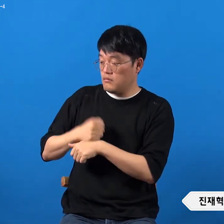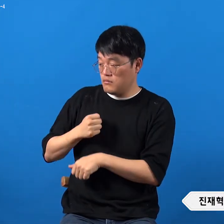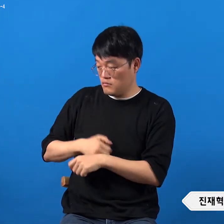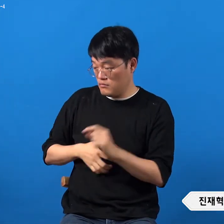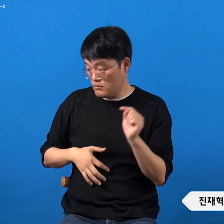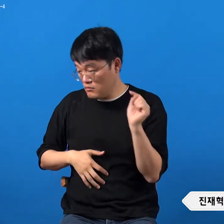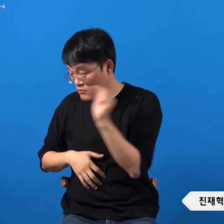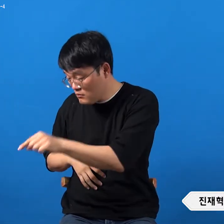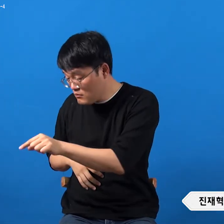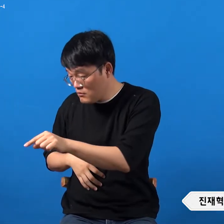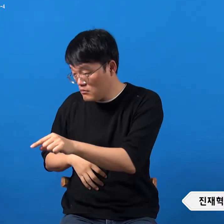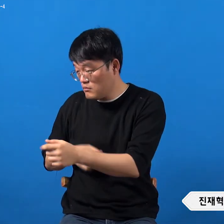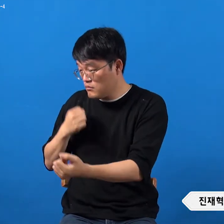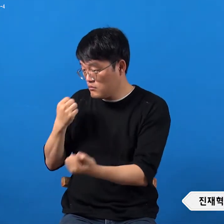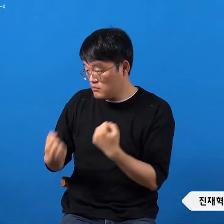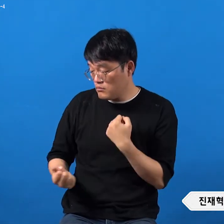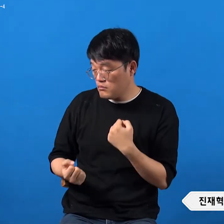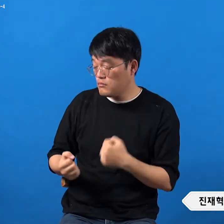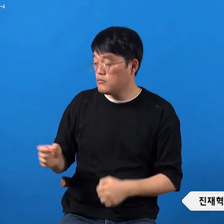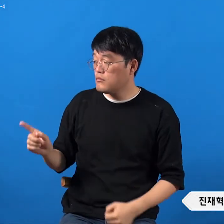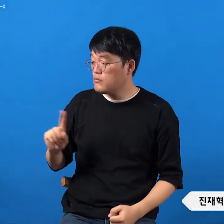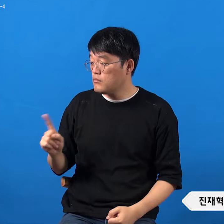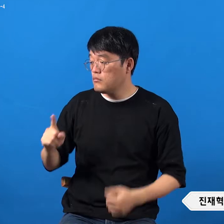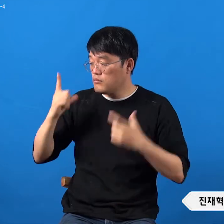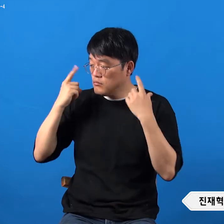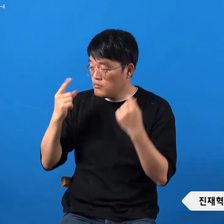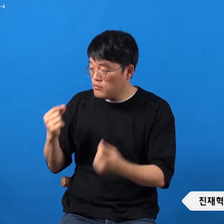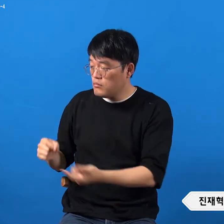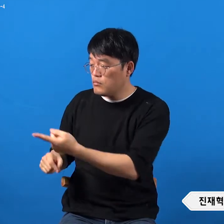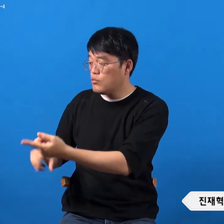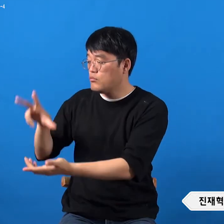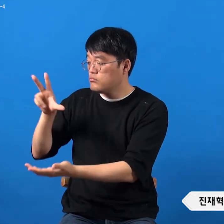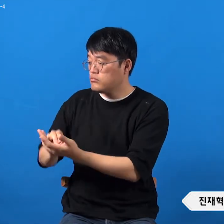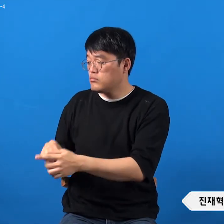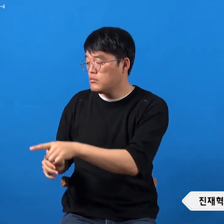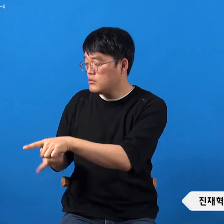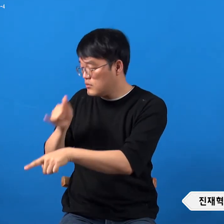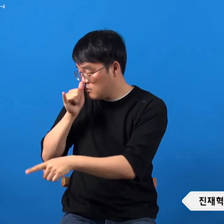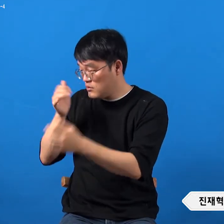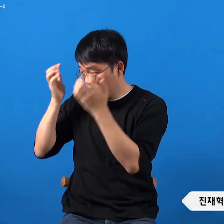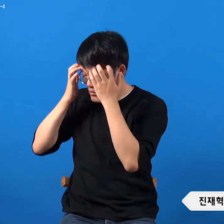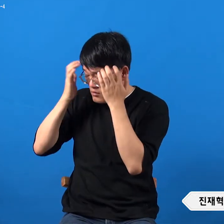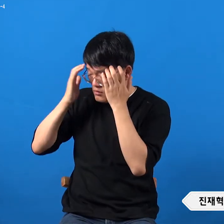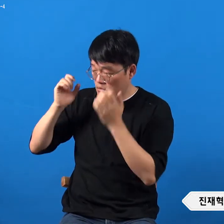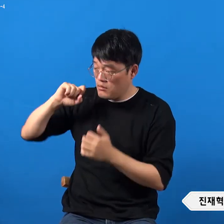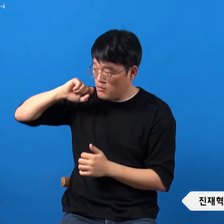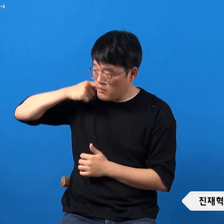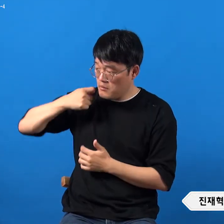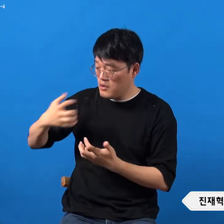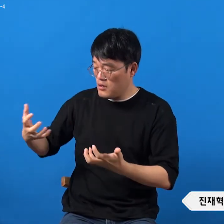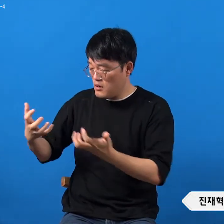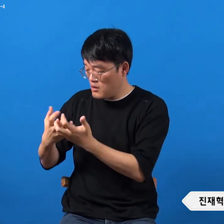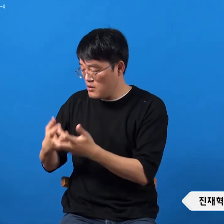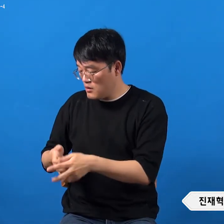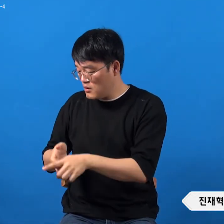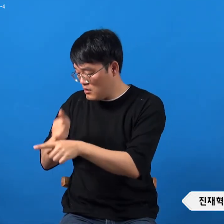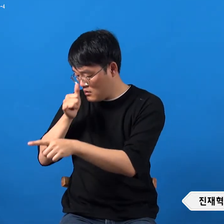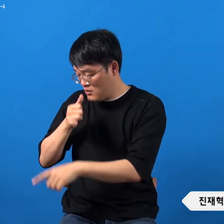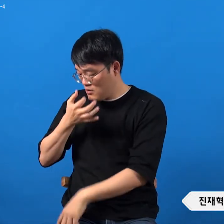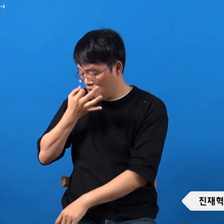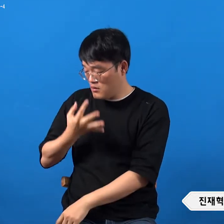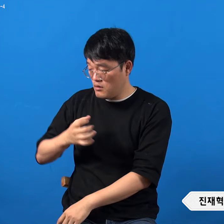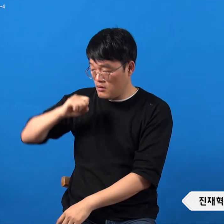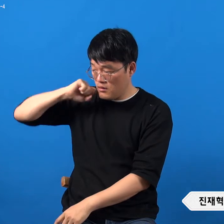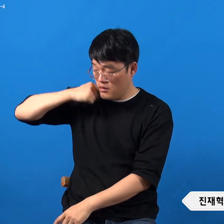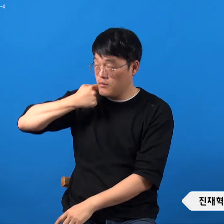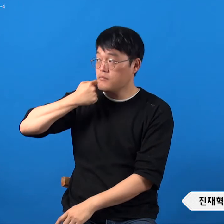여기까지 왔음에도 불구하고 여전히 그 문제가, 그 고통이, 그 어려움이 우리로 하여금 힘들고